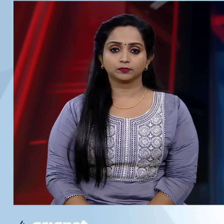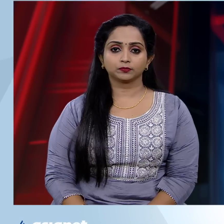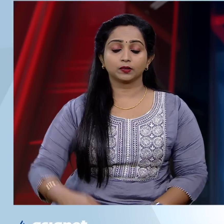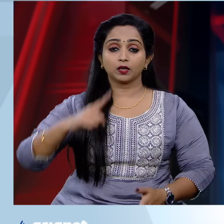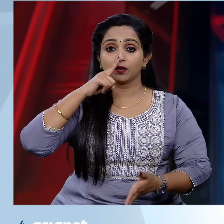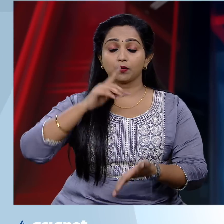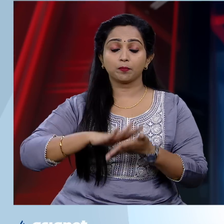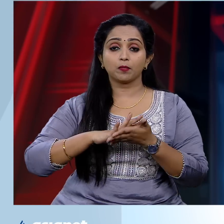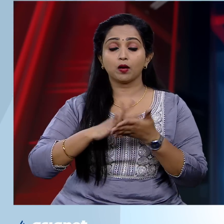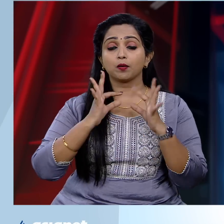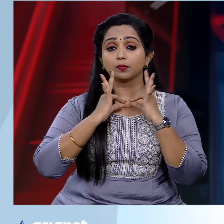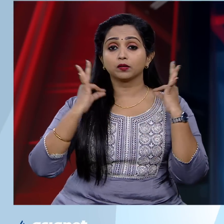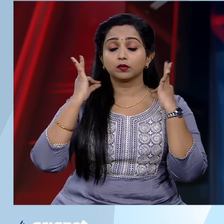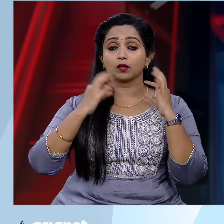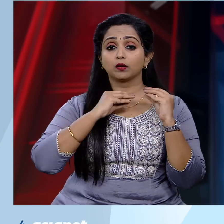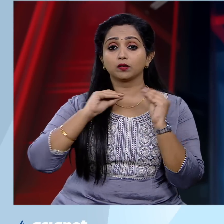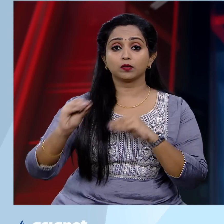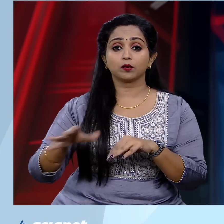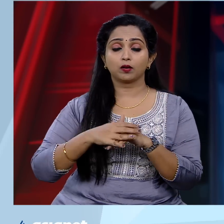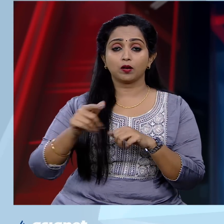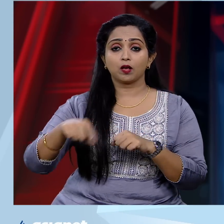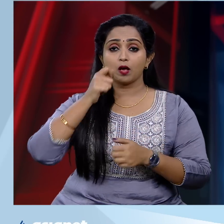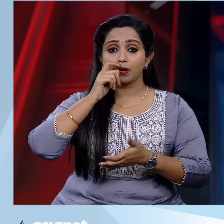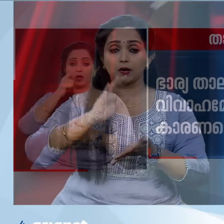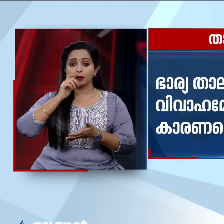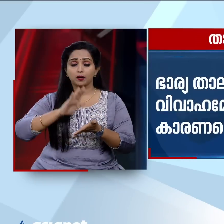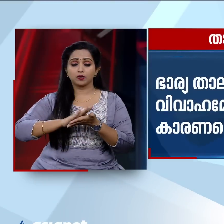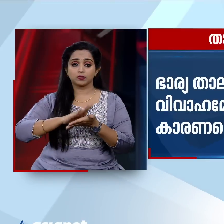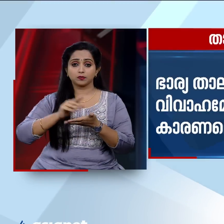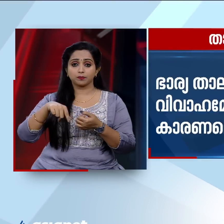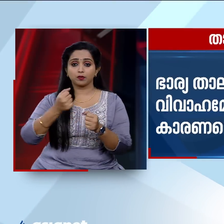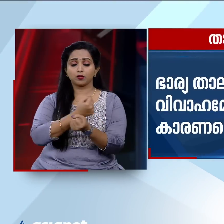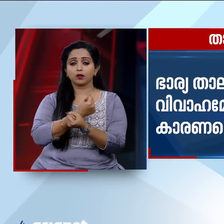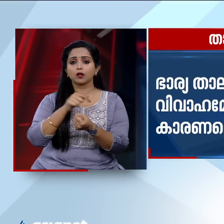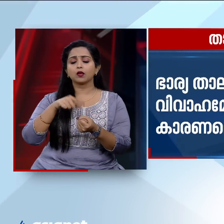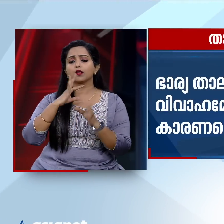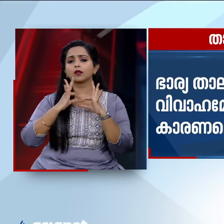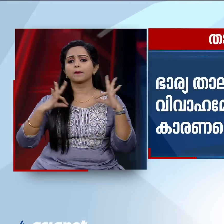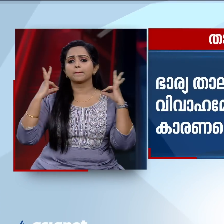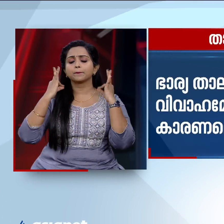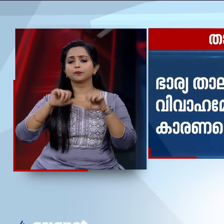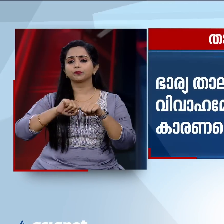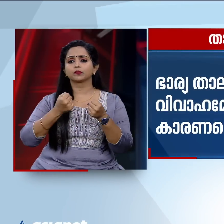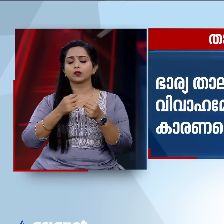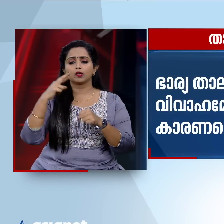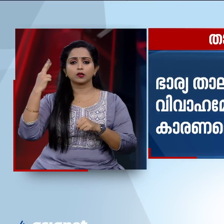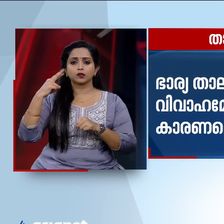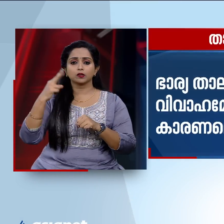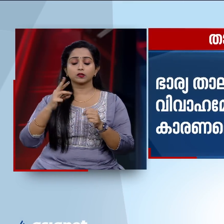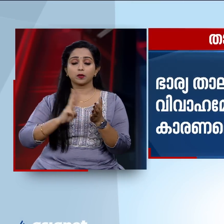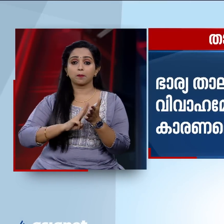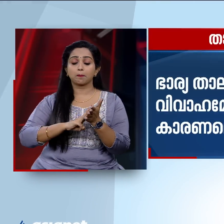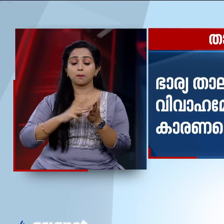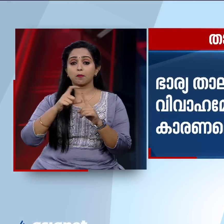ഭാര്യ താലി അഴിച്ചുമാറ്റുന്നത് ഭർത്താവിന് വിവാഹമോചനം ആവശ്യപ്പെടാൻ തക്കതായ കാരണമെന്ന് മദ്രാസ് ഹൈക്കോടതി. താലി വിവാഹ